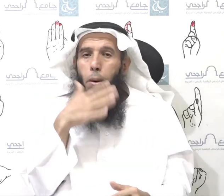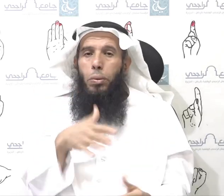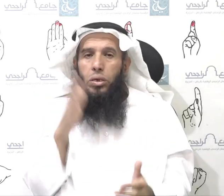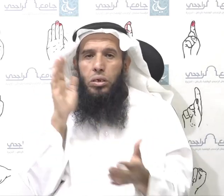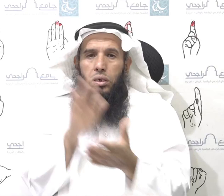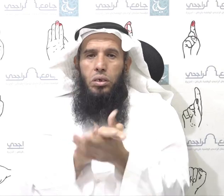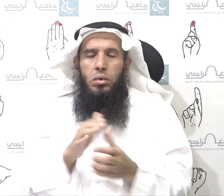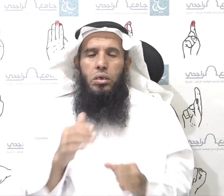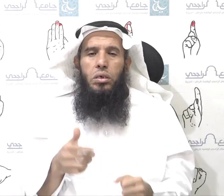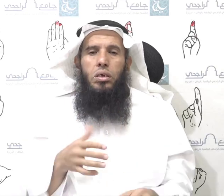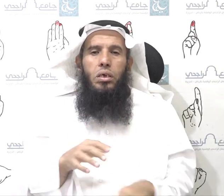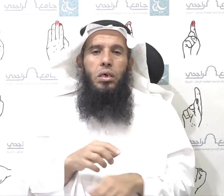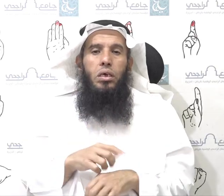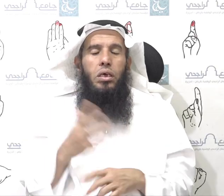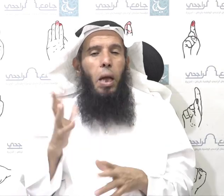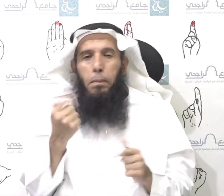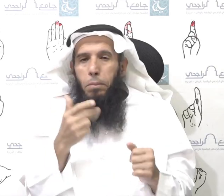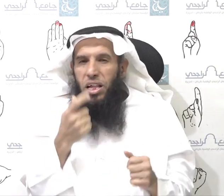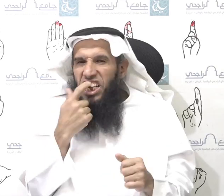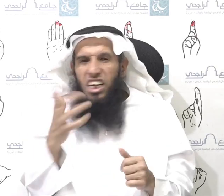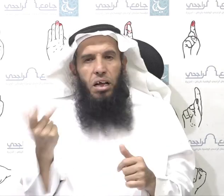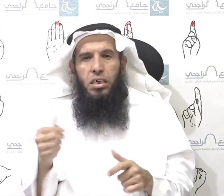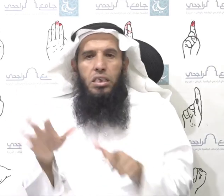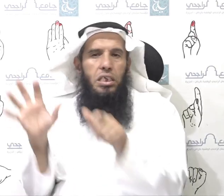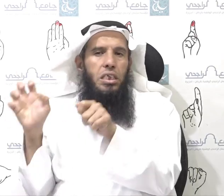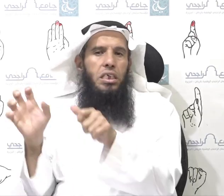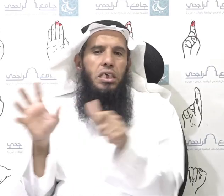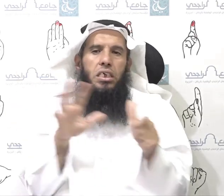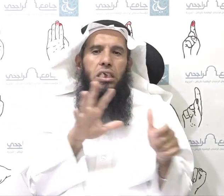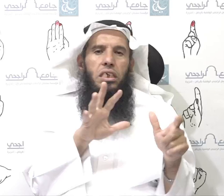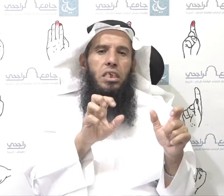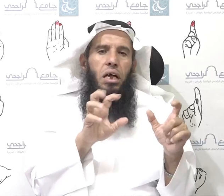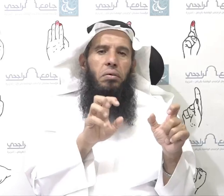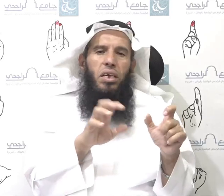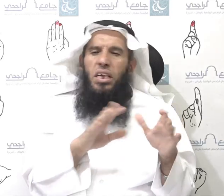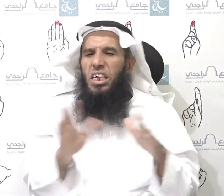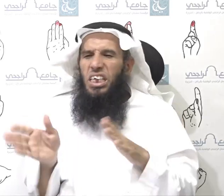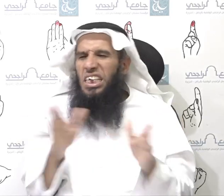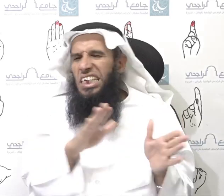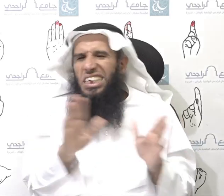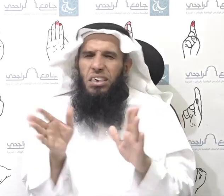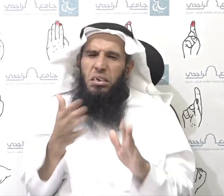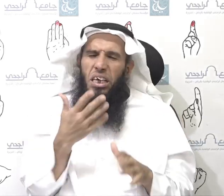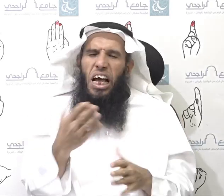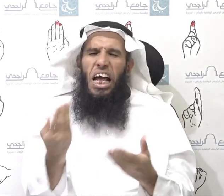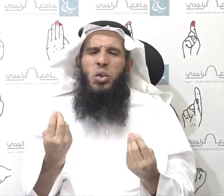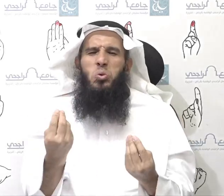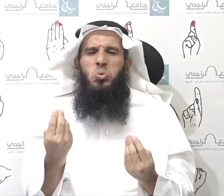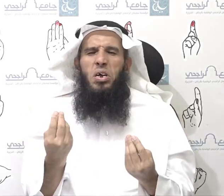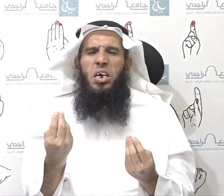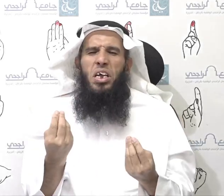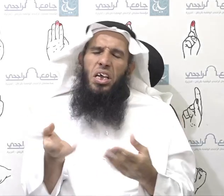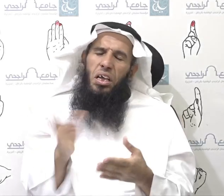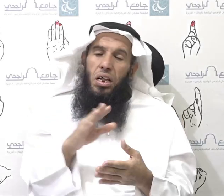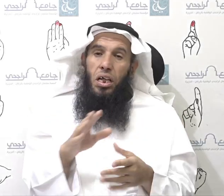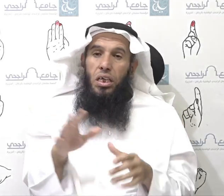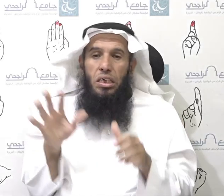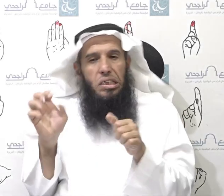أعمار أمتي بين 60 و70، وقليل من يتجاوز ذلك. كبار السن يا عباد الله لهم